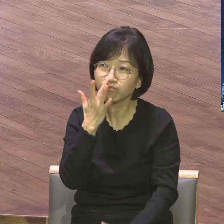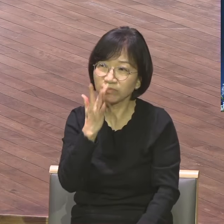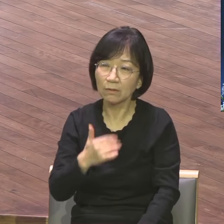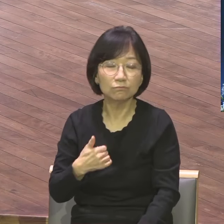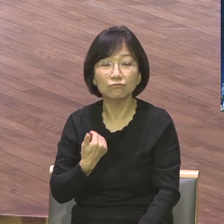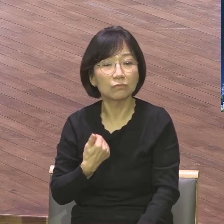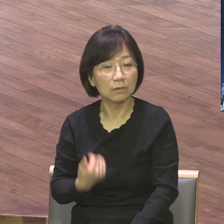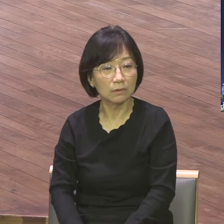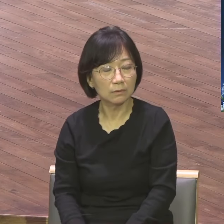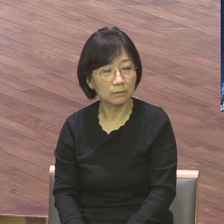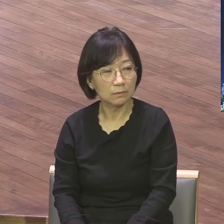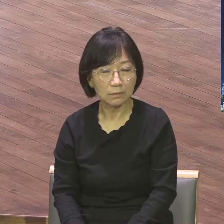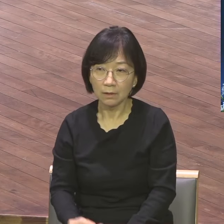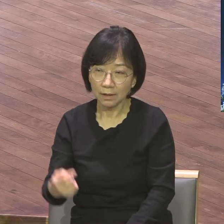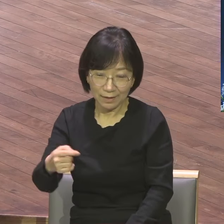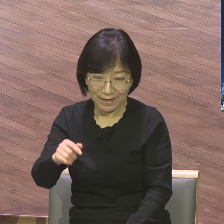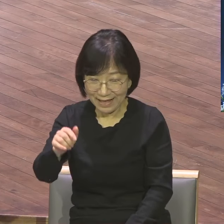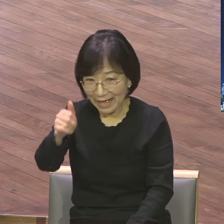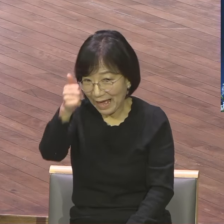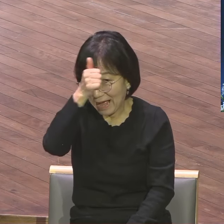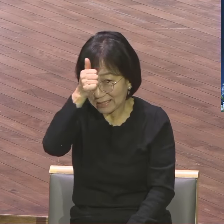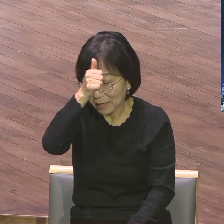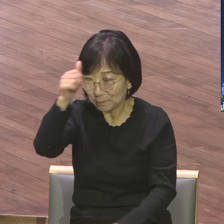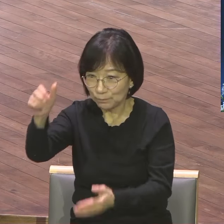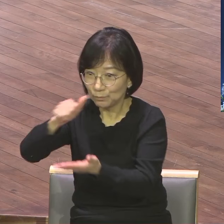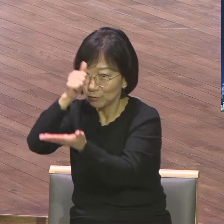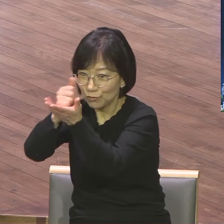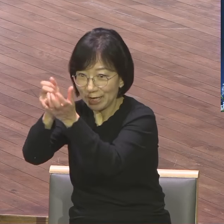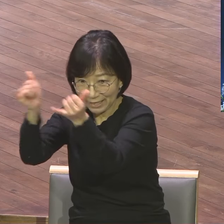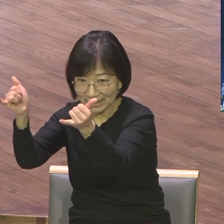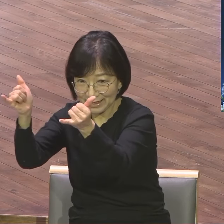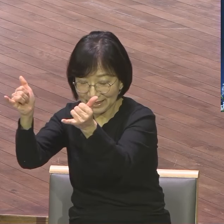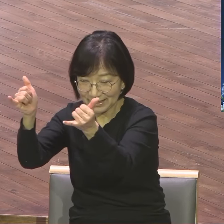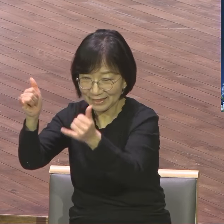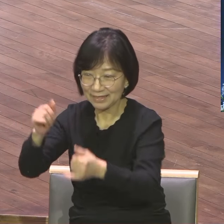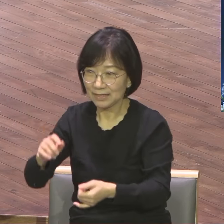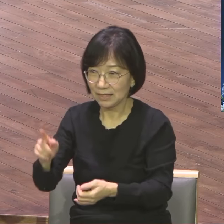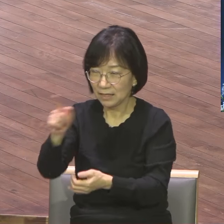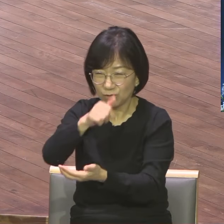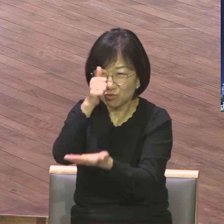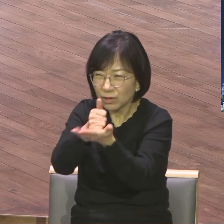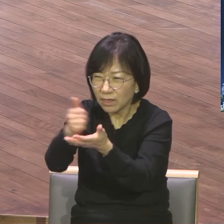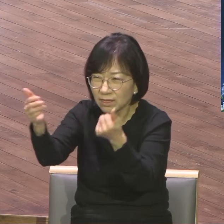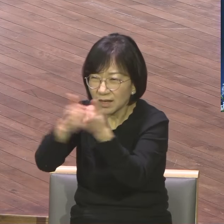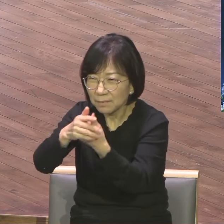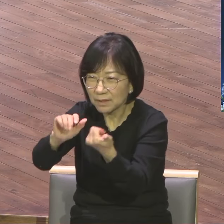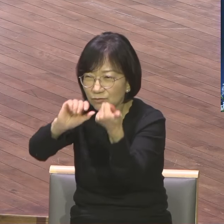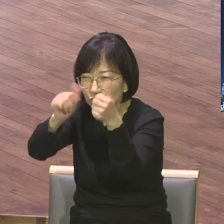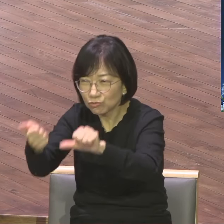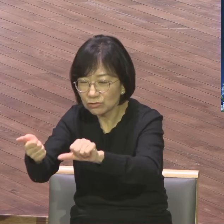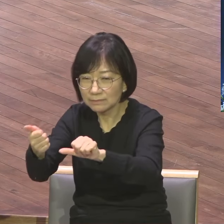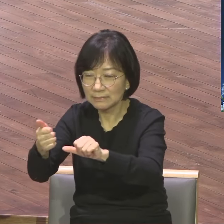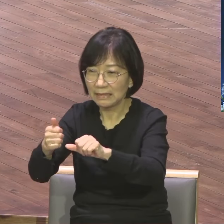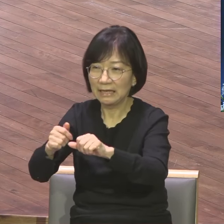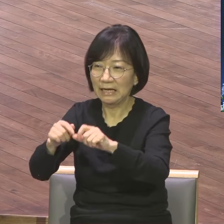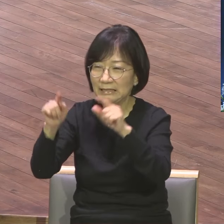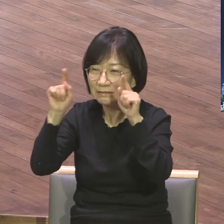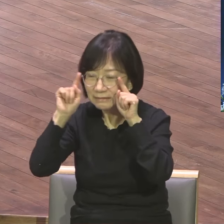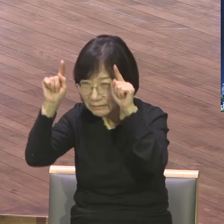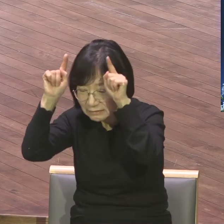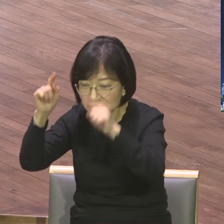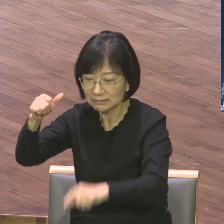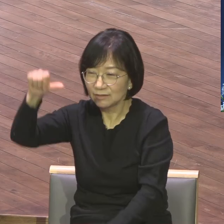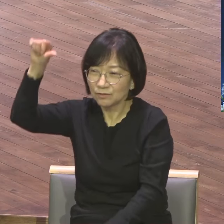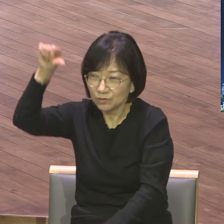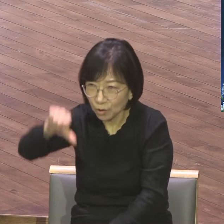범죄로 말미암아 본인이 죄인이며 저주의 대상이며 죄의 대가로 사망이 왔고 저주가 왔고 지옥이 왔다는